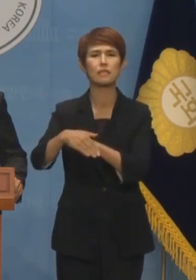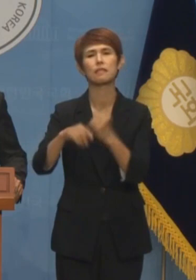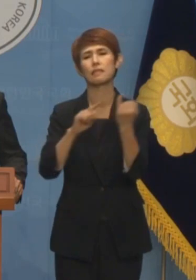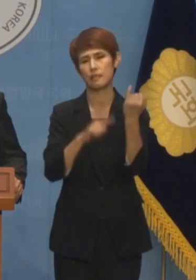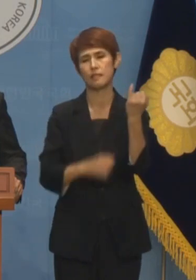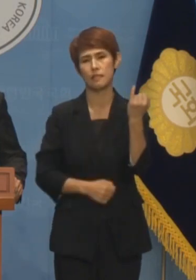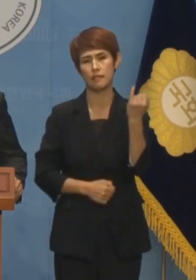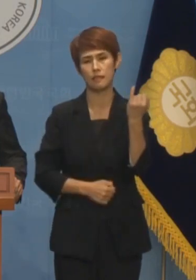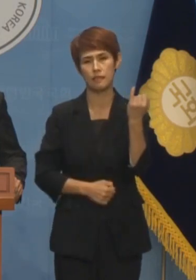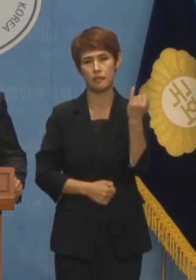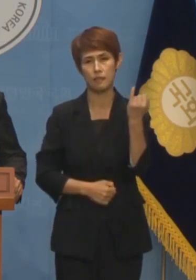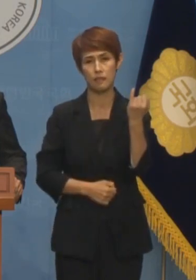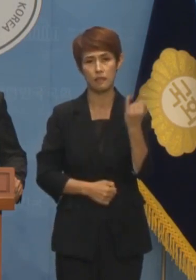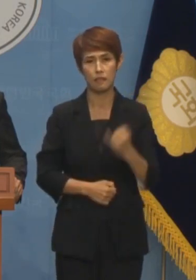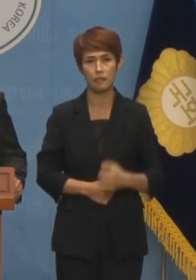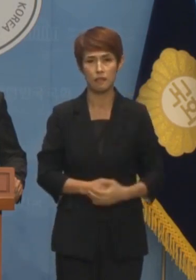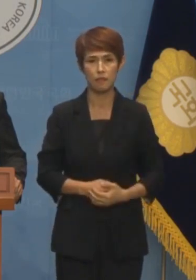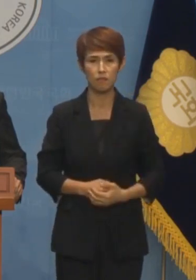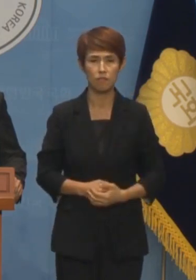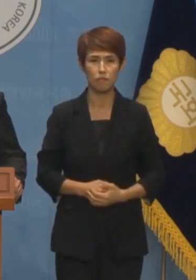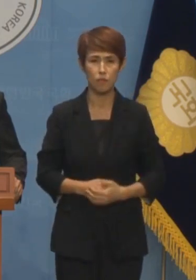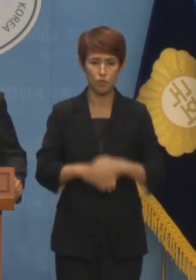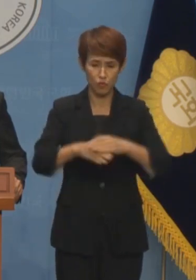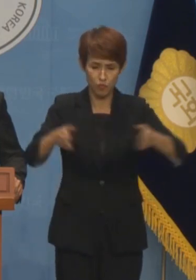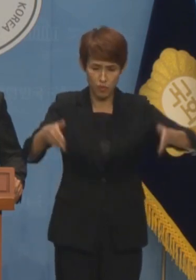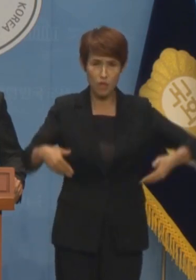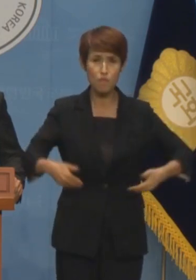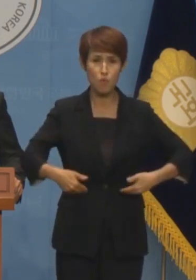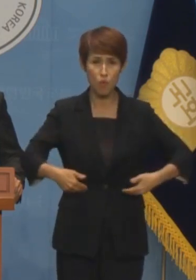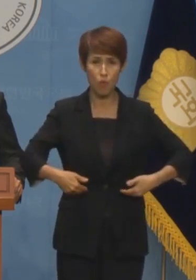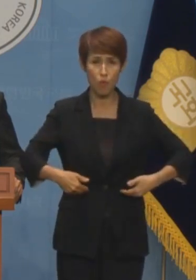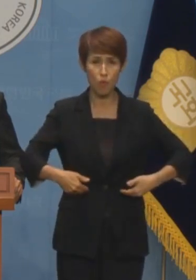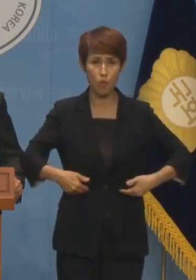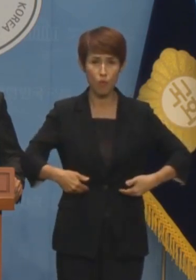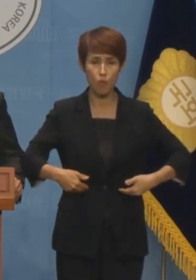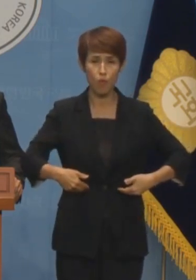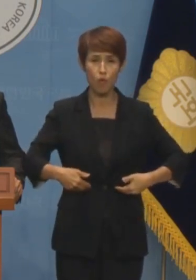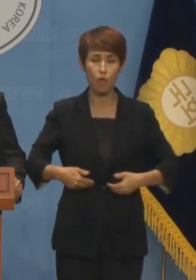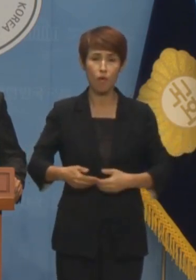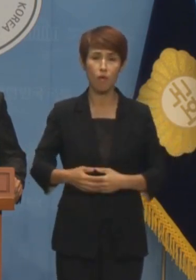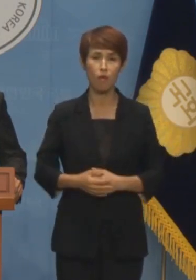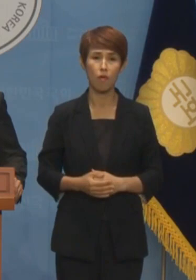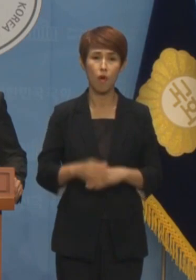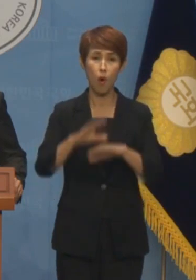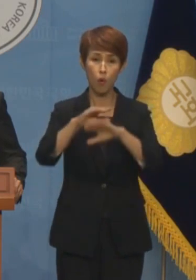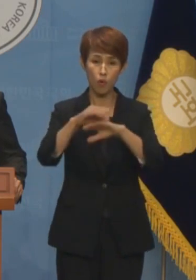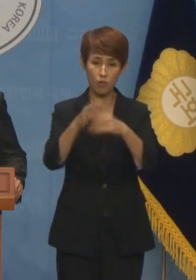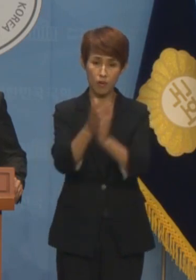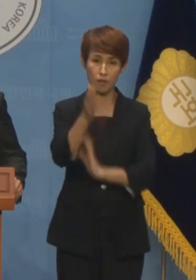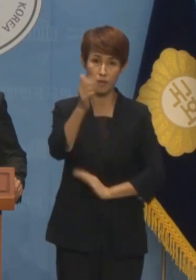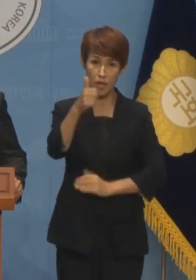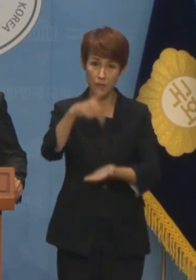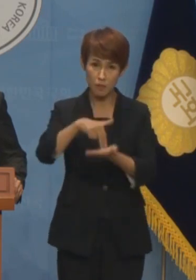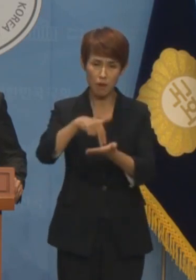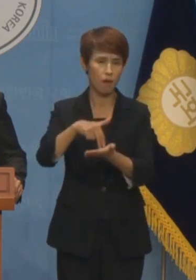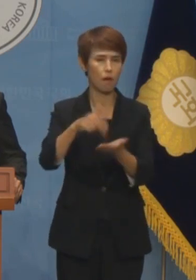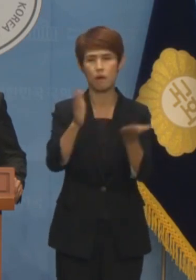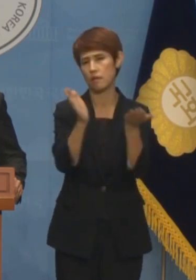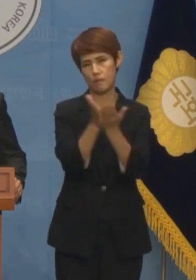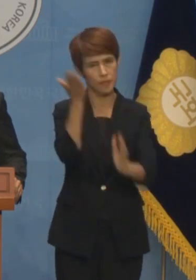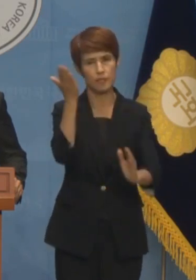인물입니다. 엄정 중립을 지켜야 하는 언론 제재기관의 수장으로서 매우